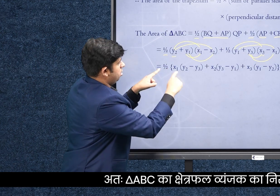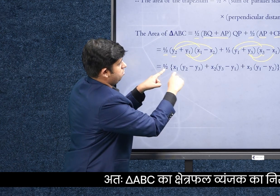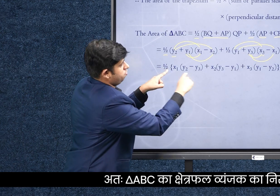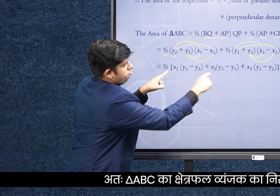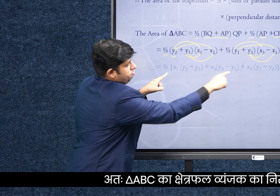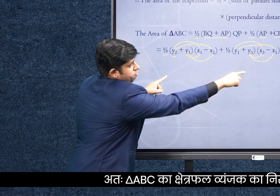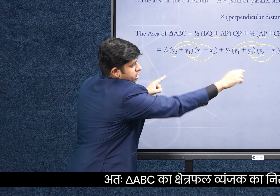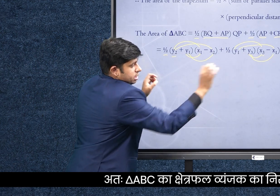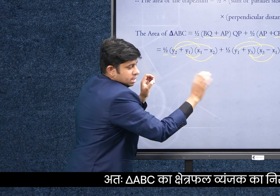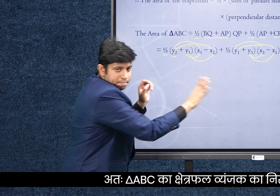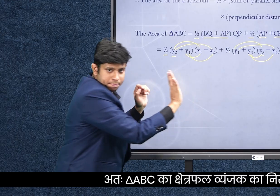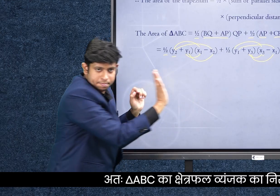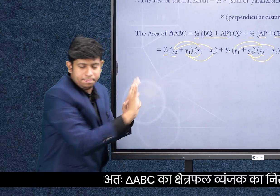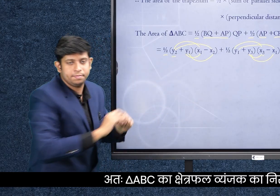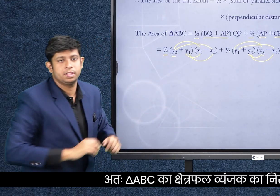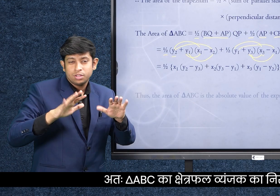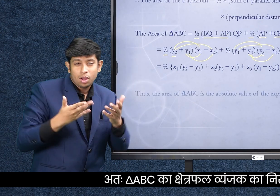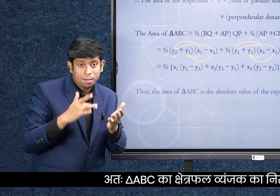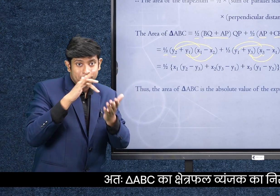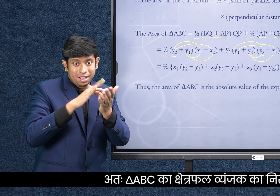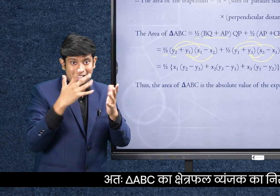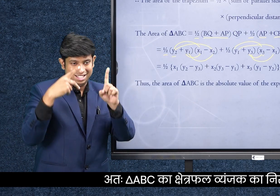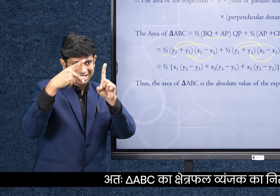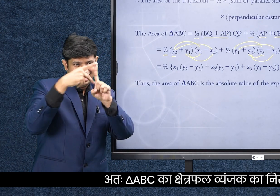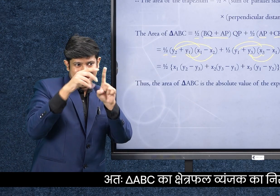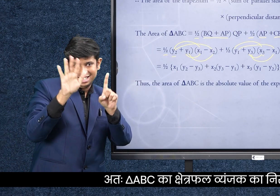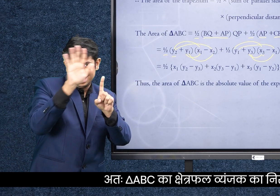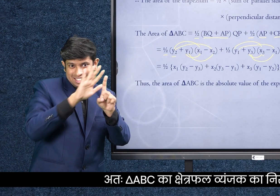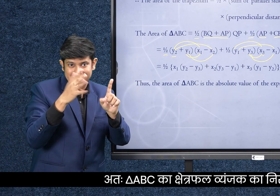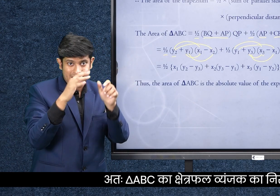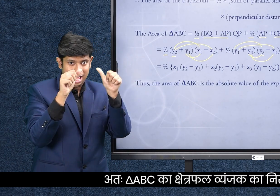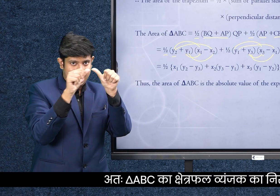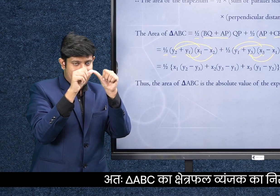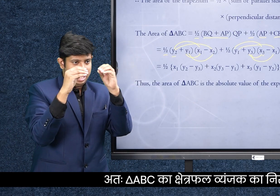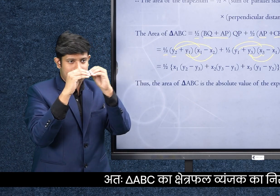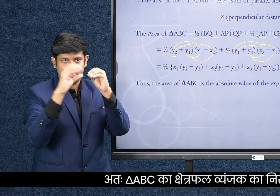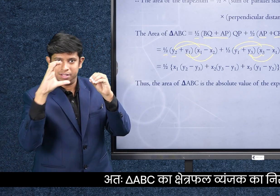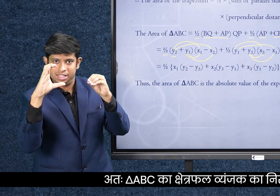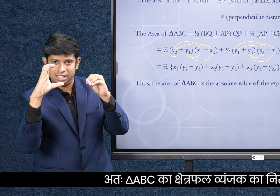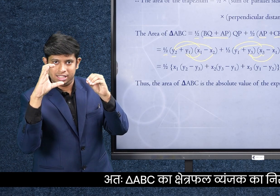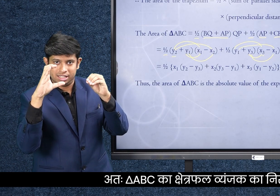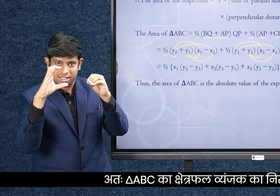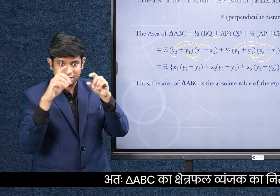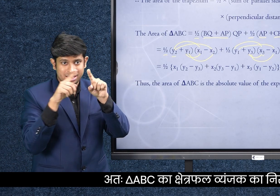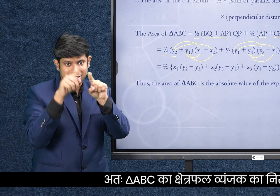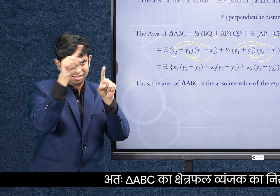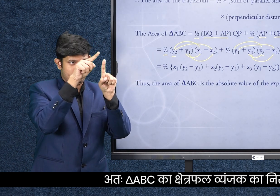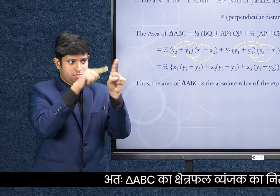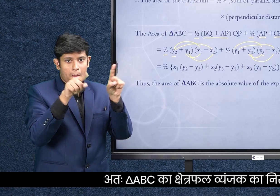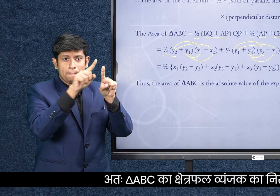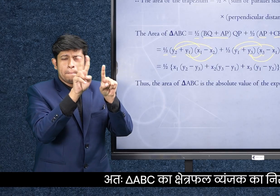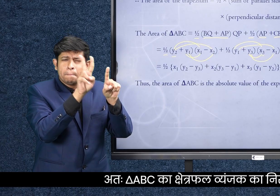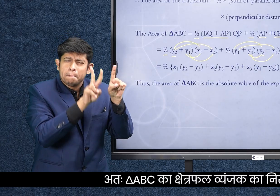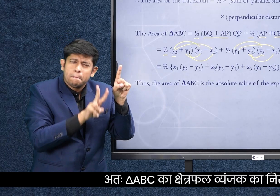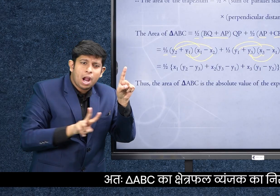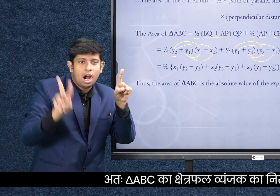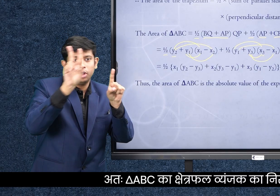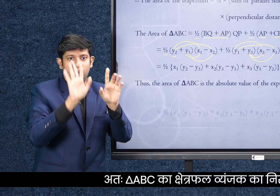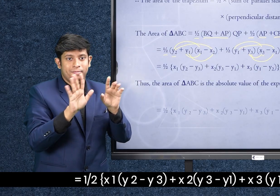कर्ली ब्रैकेट क्लोज। अतः त्रिभुज एबीसी को क्षेत्रफल व्यंजक का निरपेक्ष मान है is